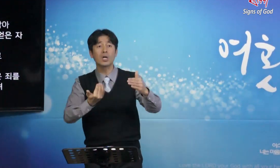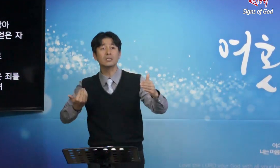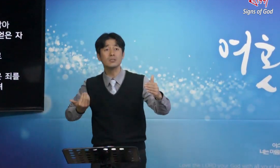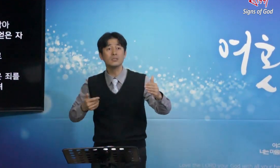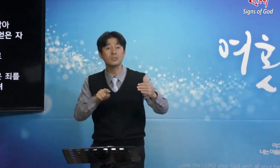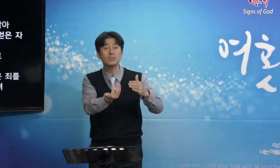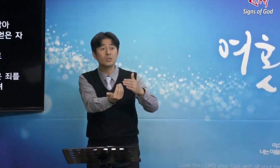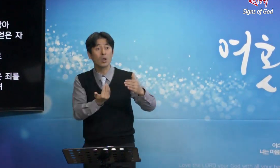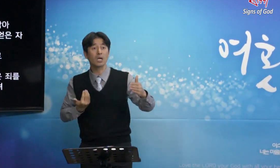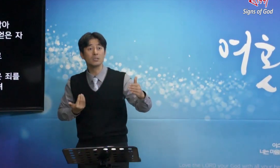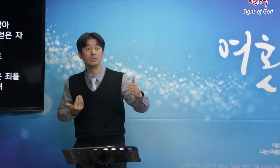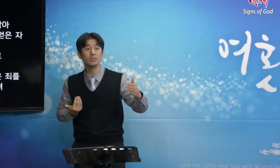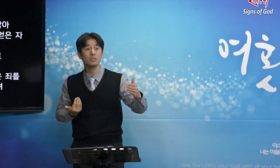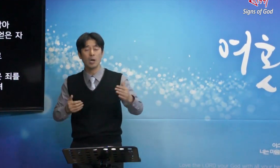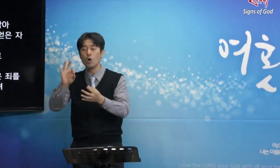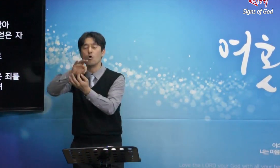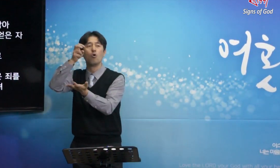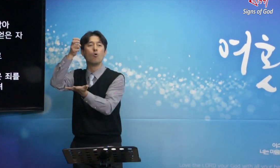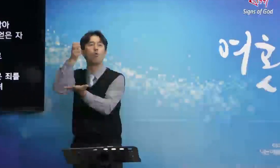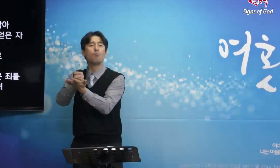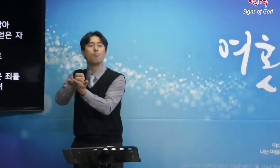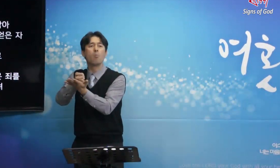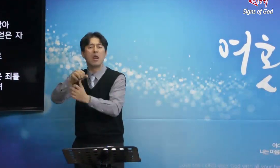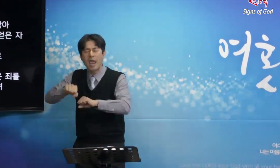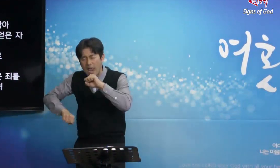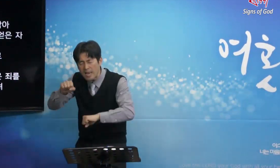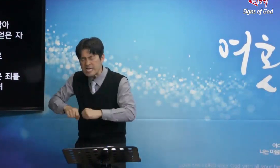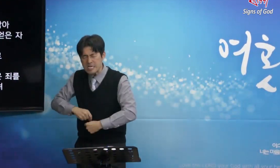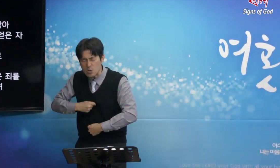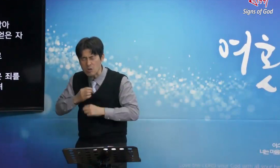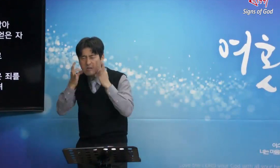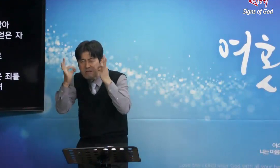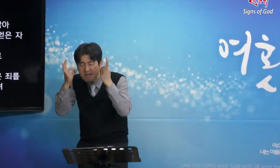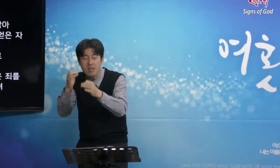죽으셨습니다. 그 전에 율법의 행위로